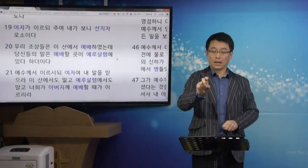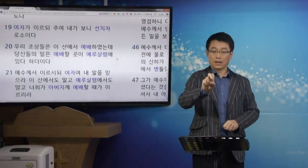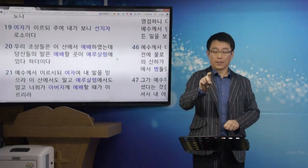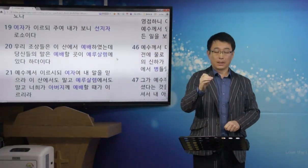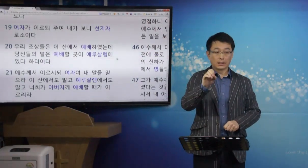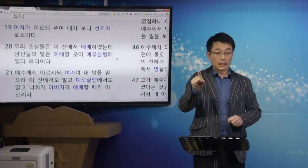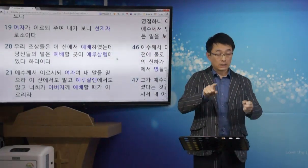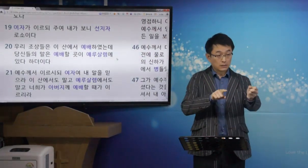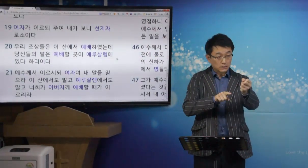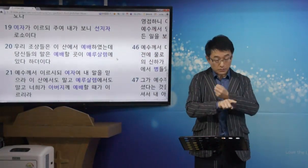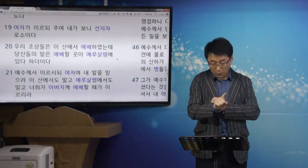큰 주의를